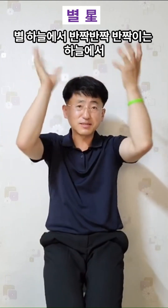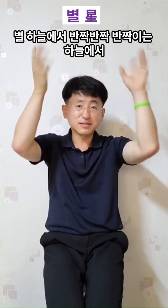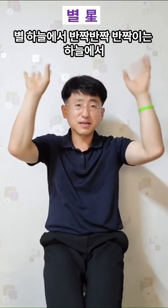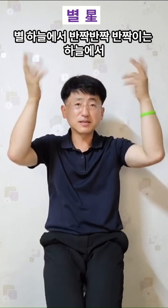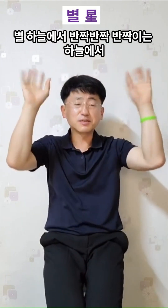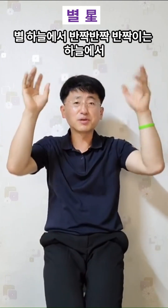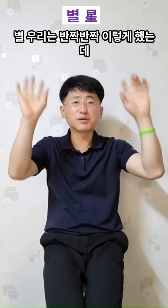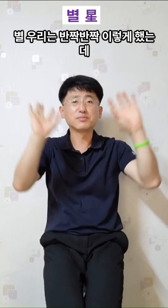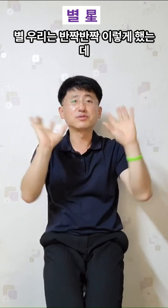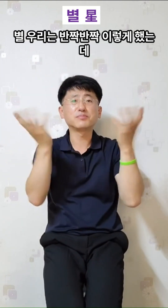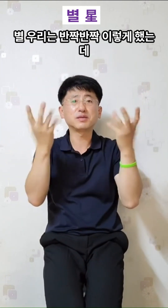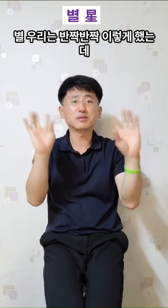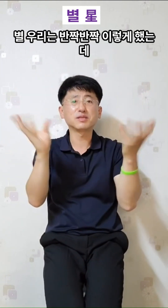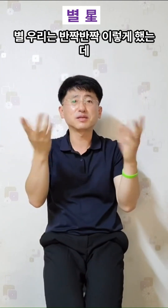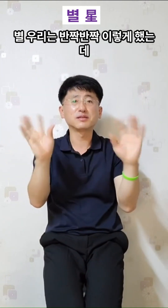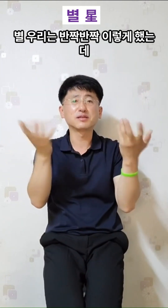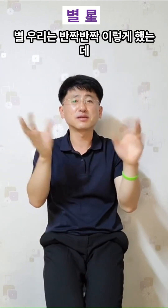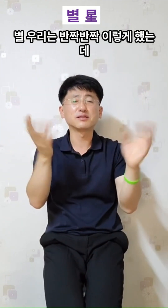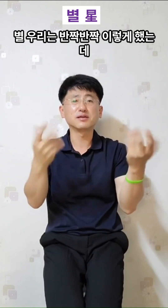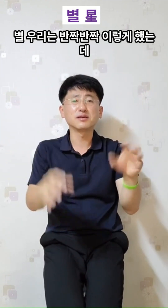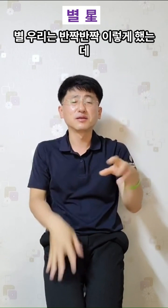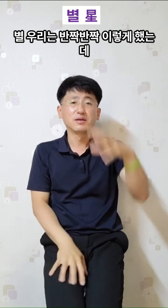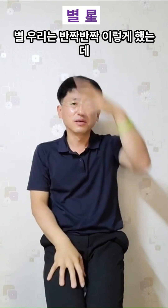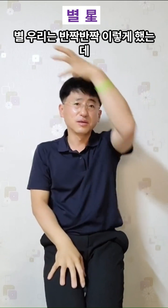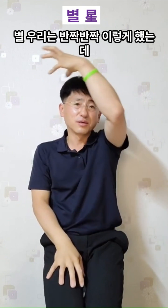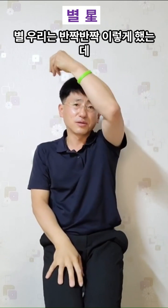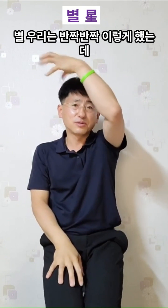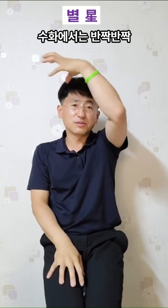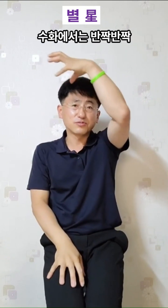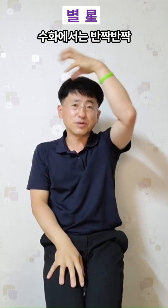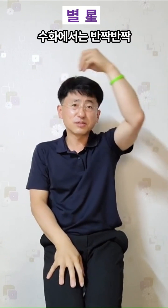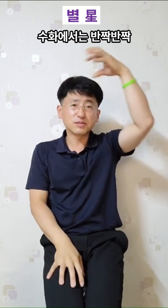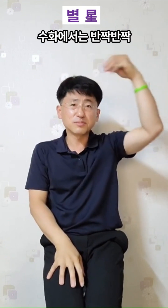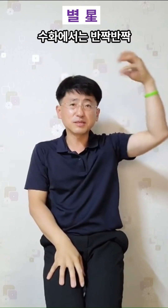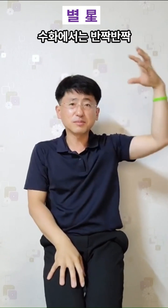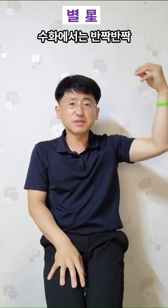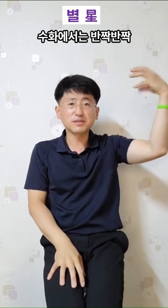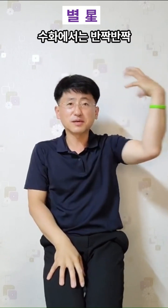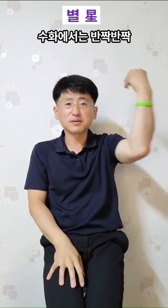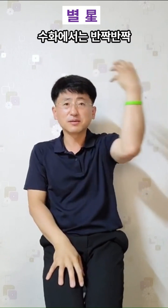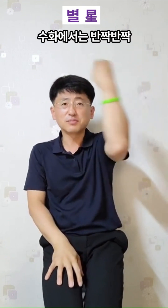반짝반짝이는 하늘에서 별. 우리는 반짝반짝 이렇게 하는데, 그 수화에서는 반짝반짝.